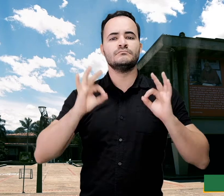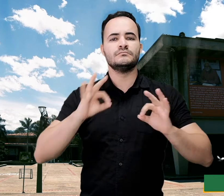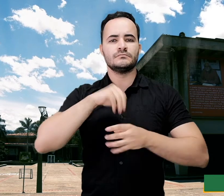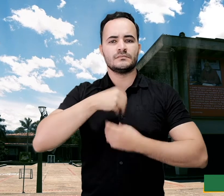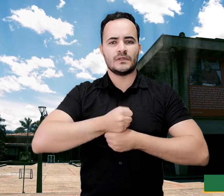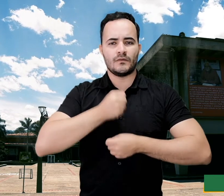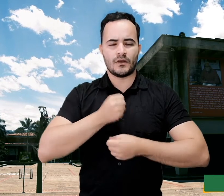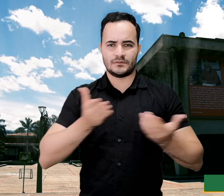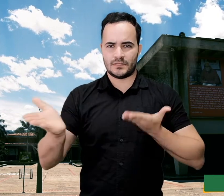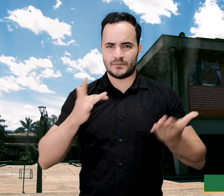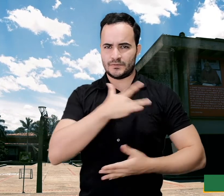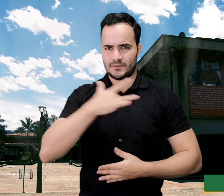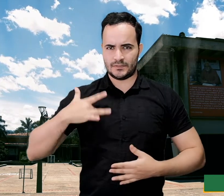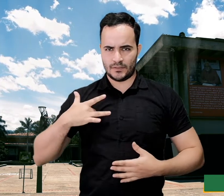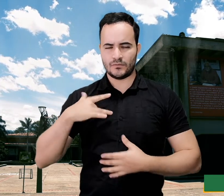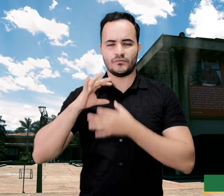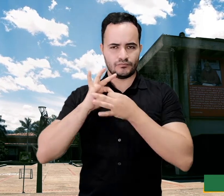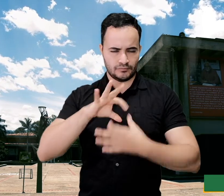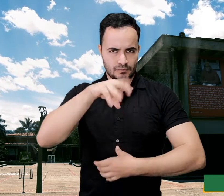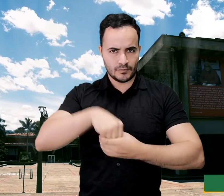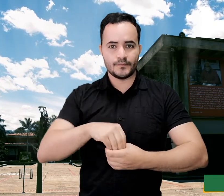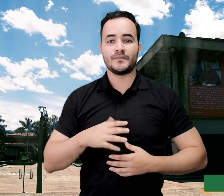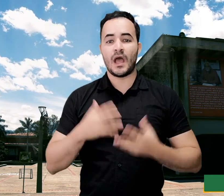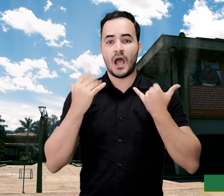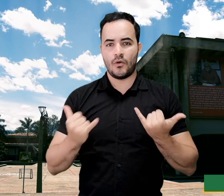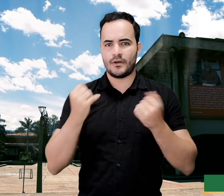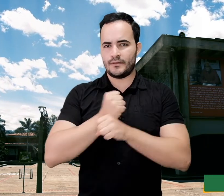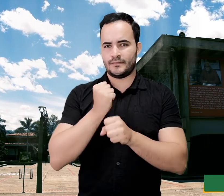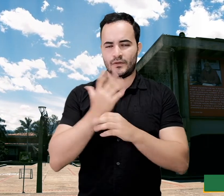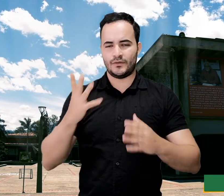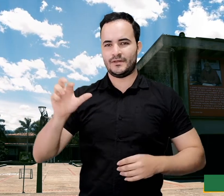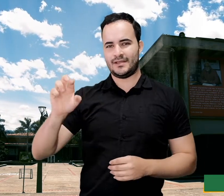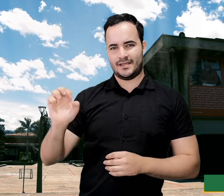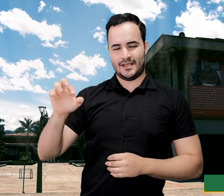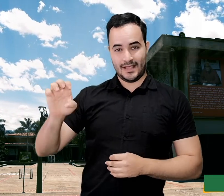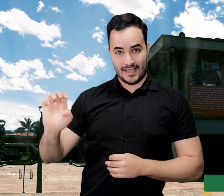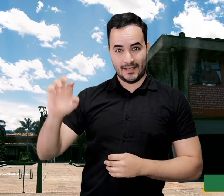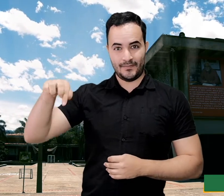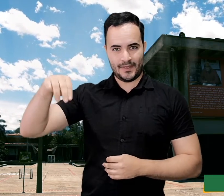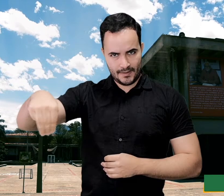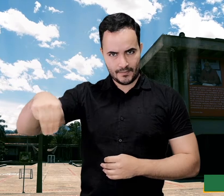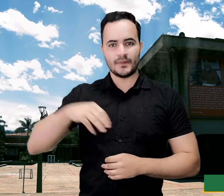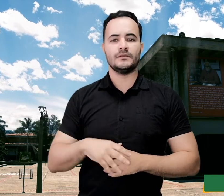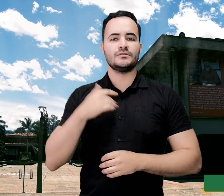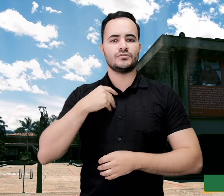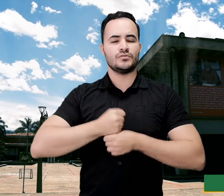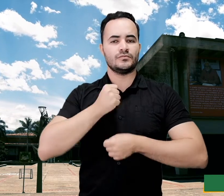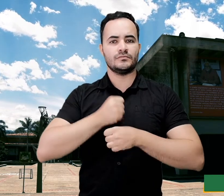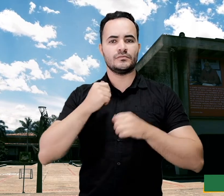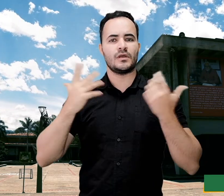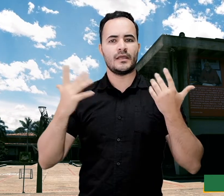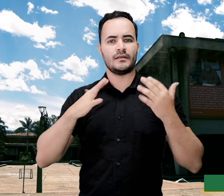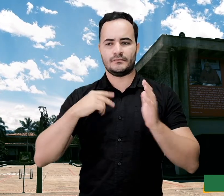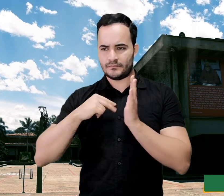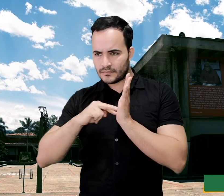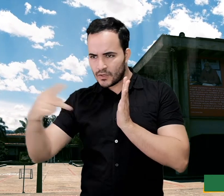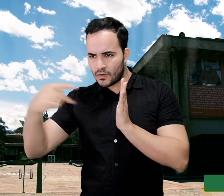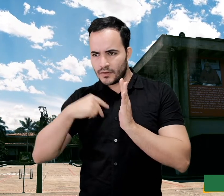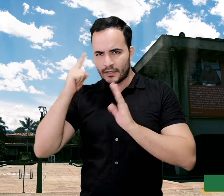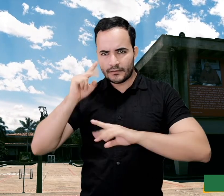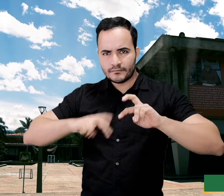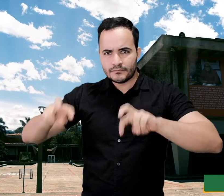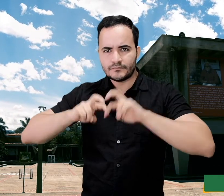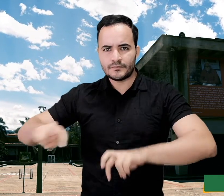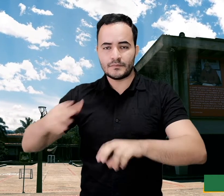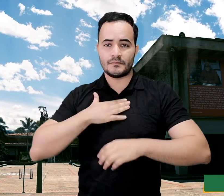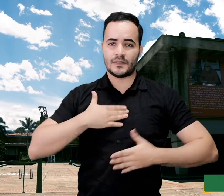Salud. Actualmente, trabajo en EPM, me desempeño como tecnóloga, en base de información y mi discapacidad